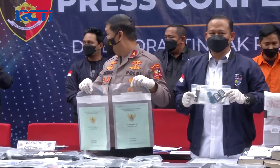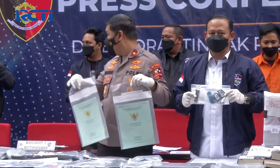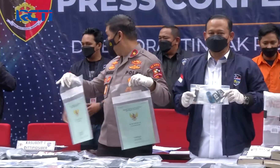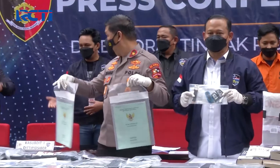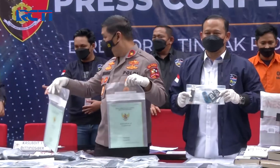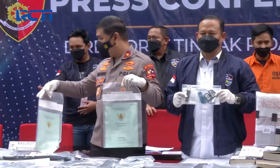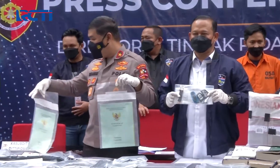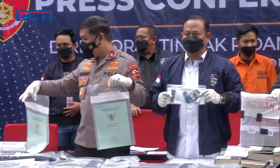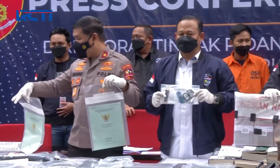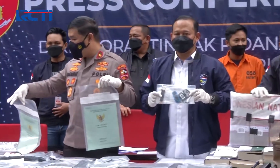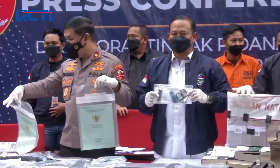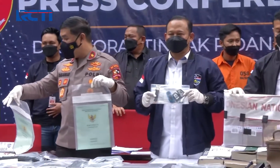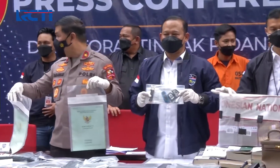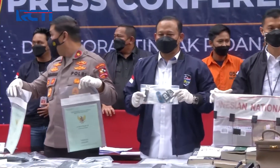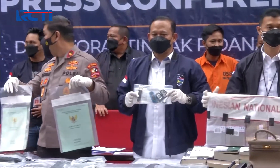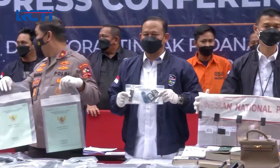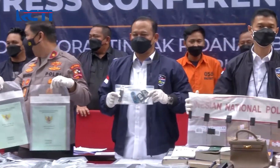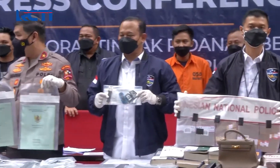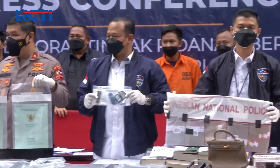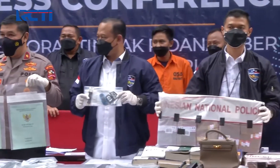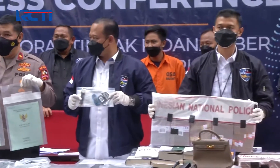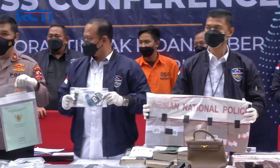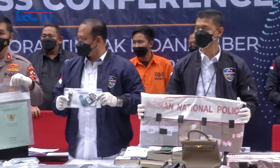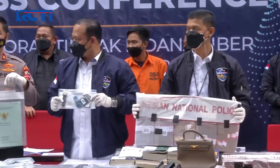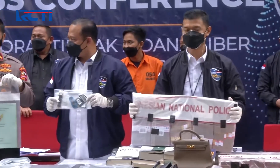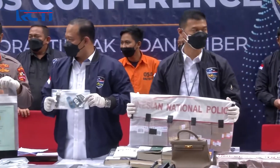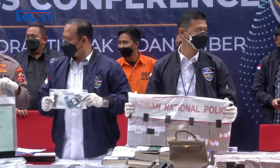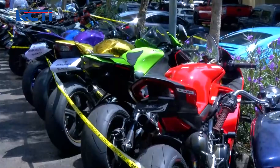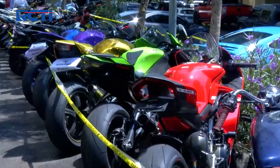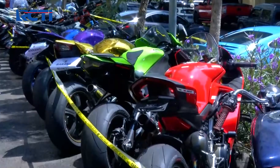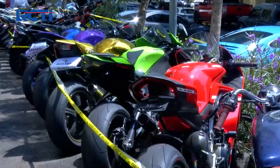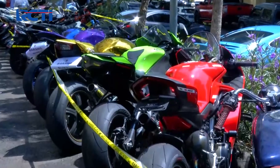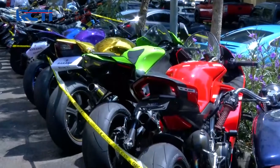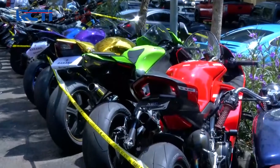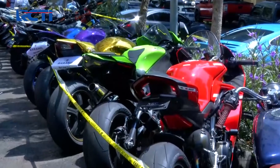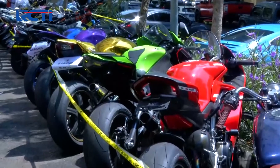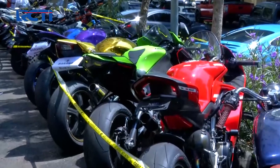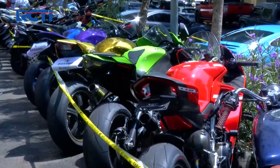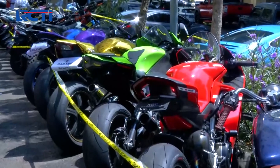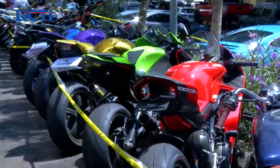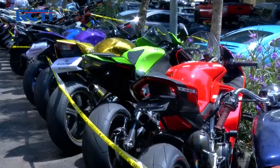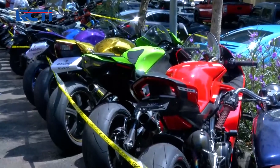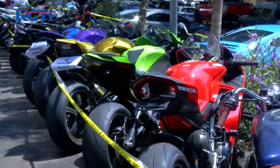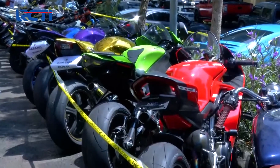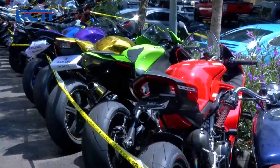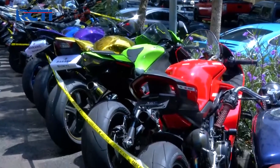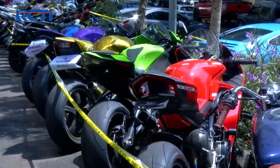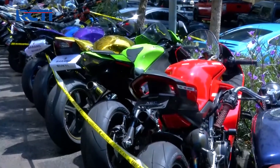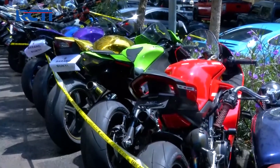Doni Salmanan diduga mendapat keuntungan hingga 80% dari kekalahan para anggotanya.